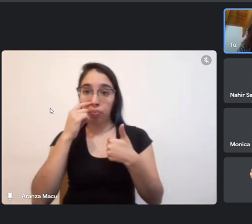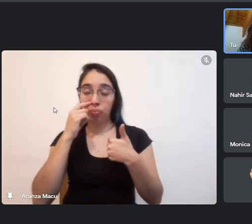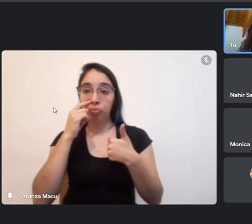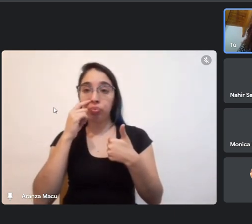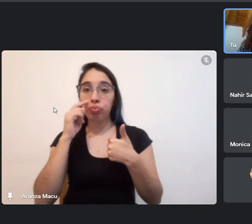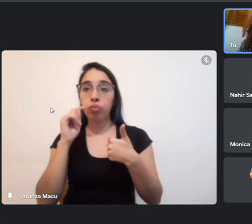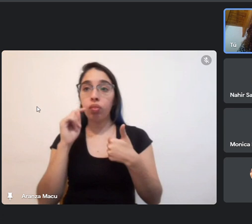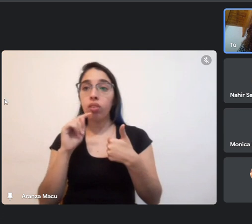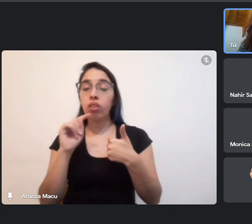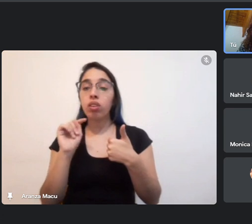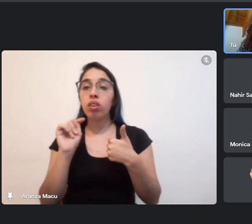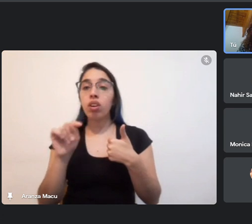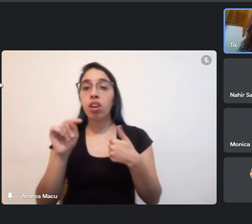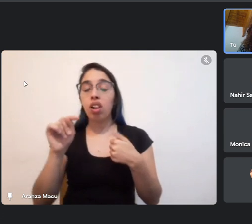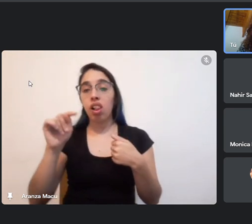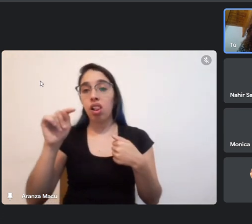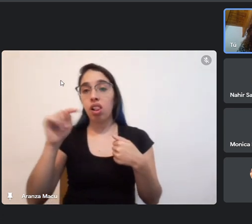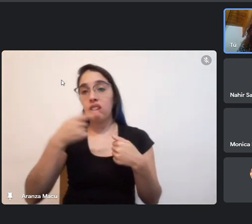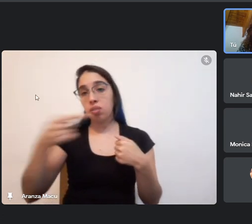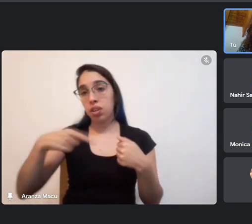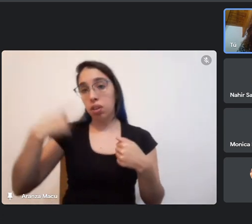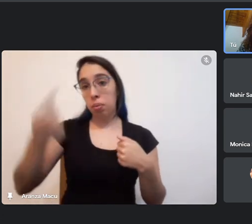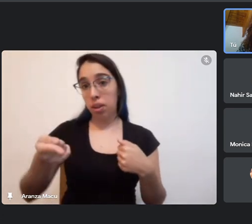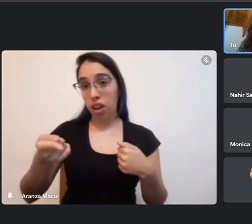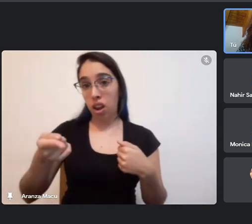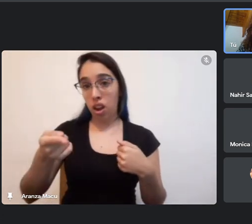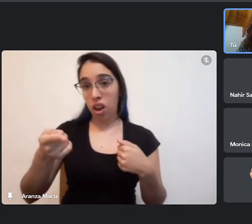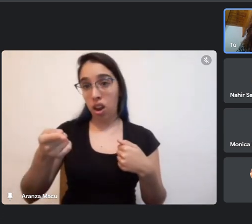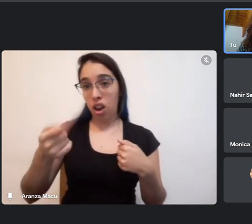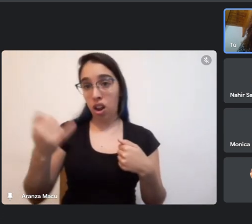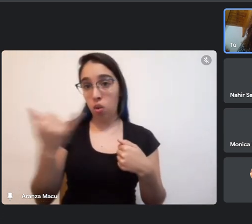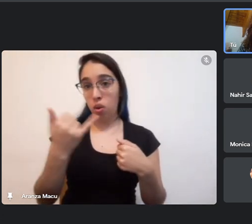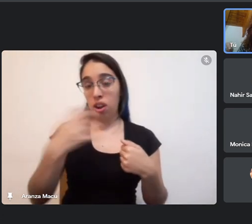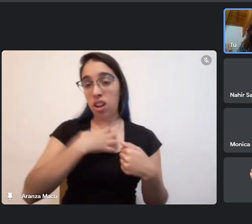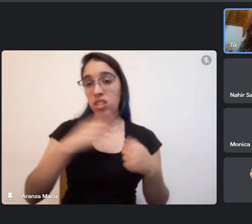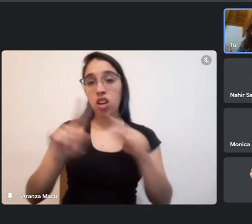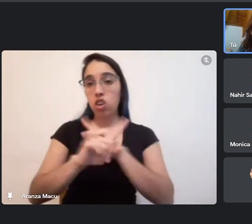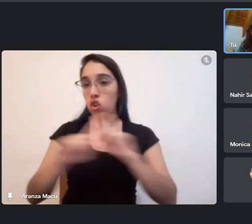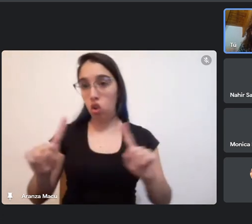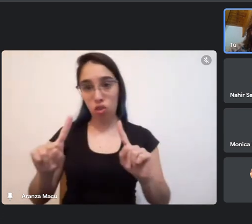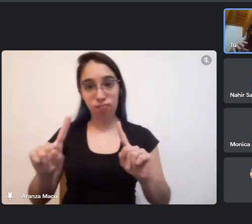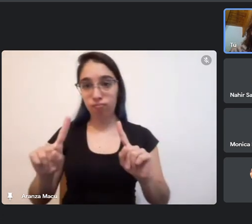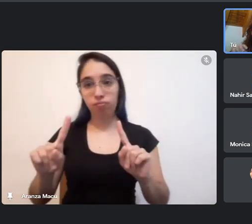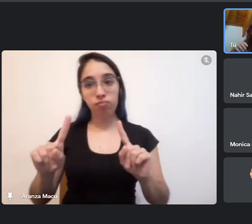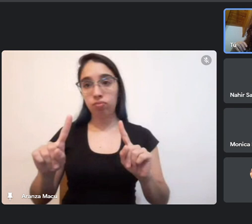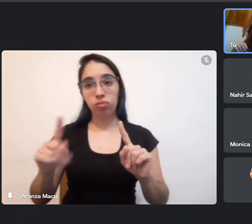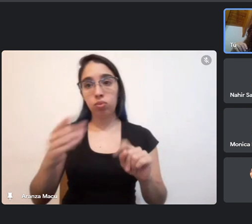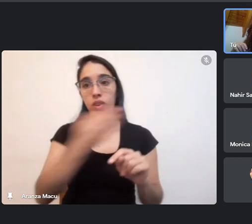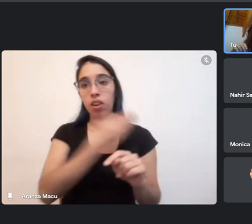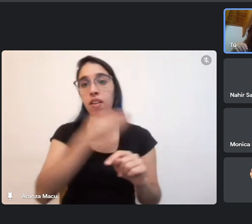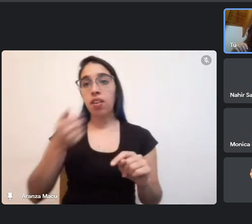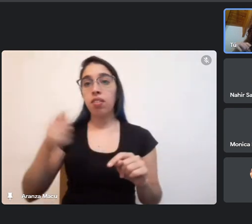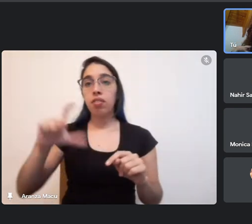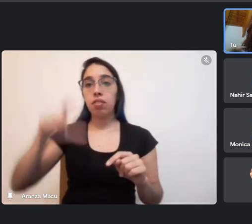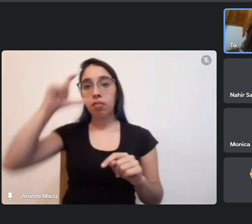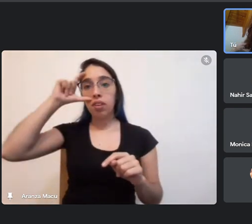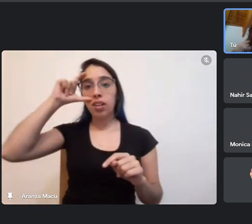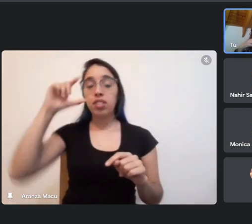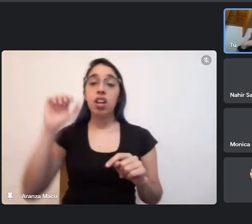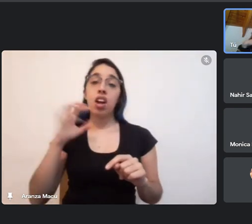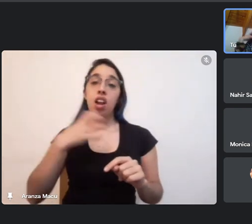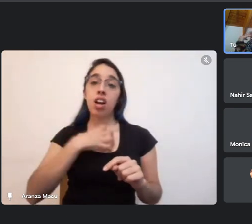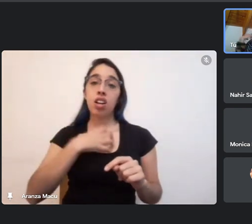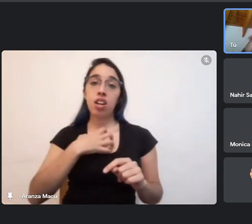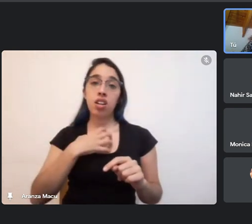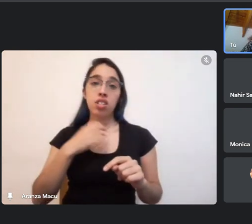semana que viene, no habrá clases ya que FASE ha suspendido las actividades por ser semana de exámenes. Entonces no